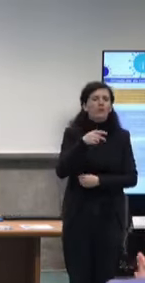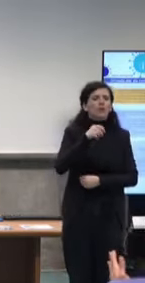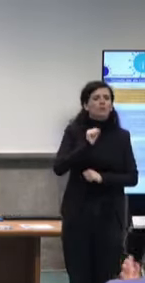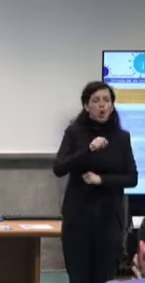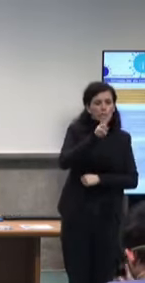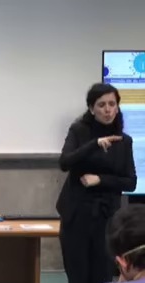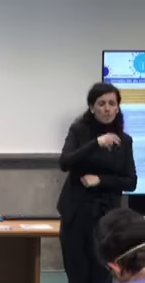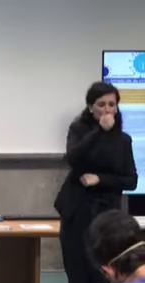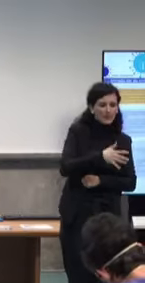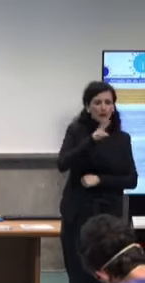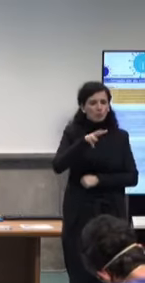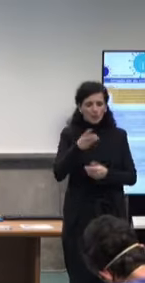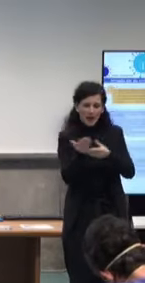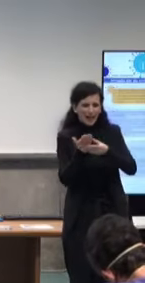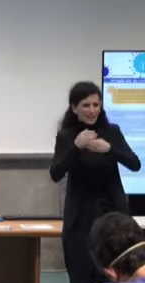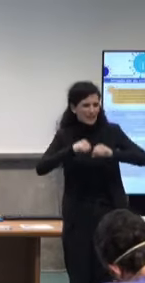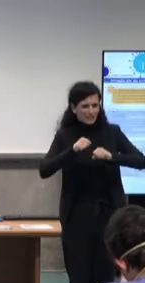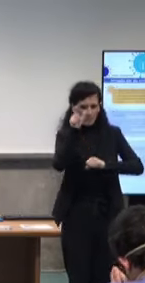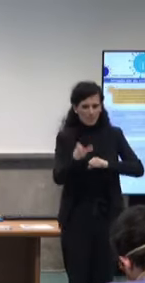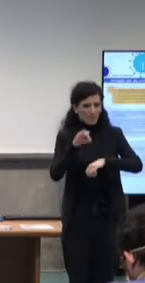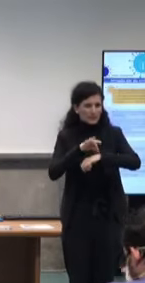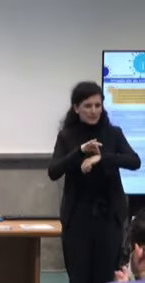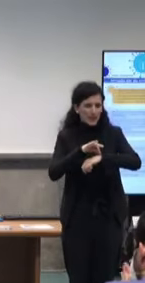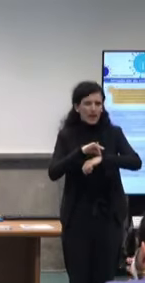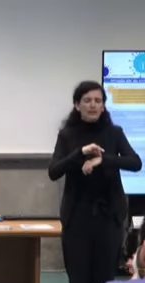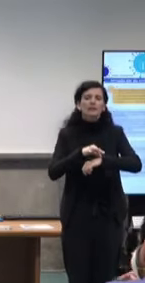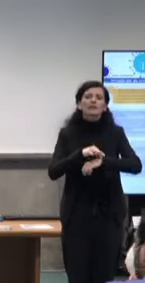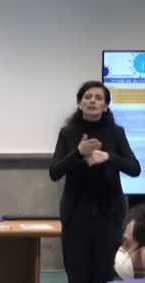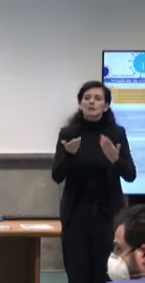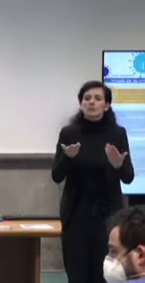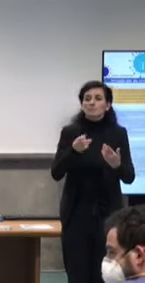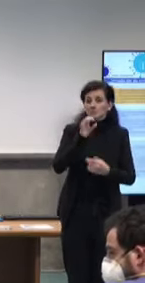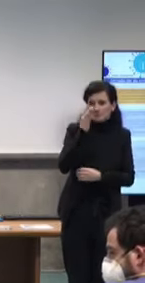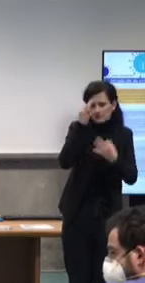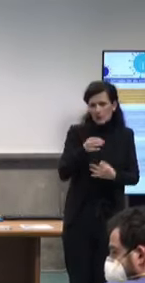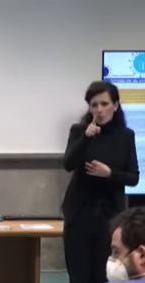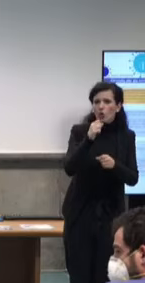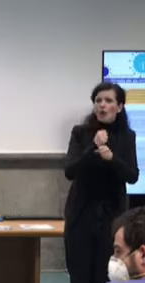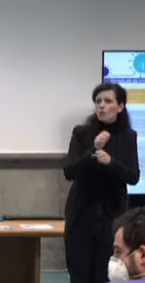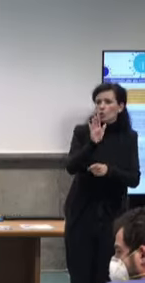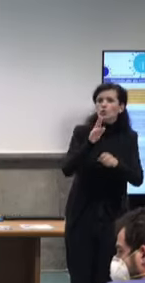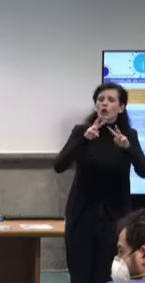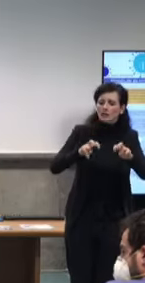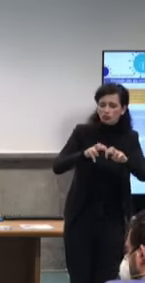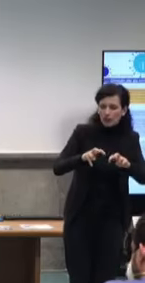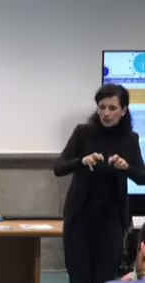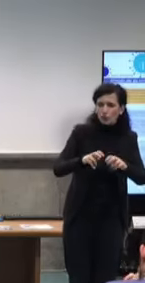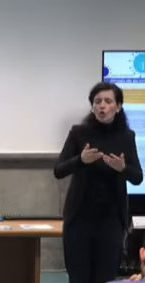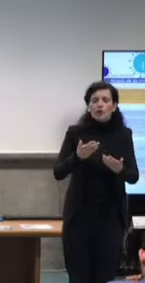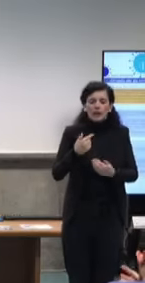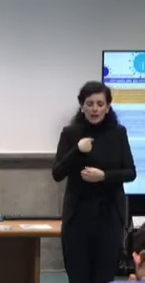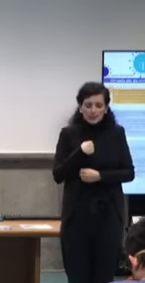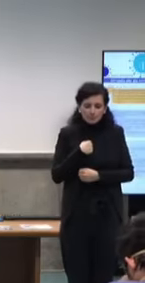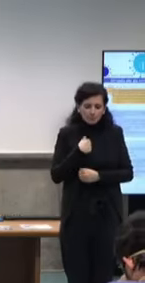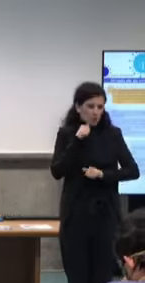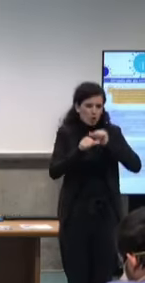duemila cartelle a quel punto campione se lei fa il ricercatore sicuramente capisce che avrebbe 10.000 non cambi non cambierà